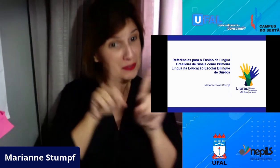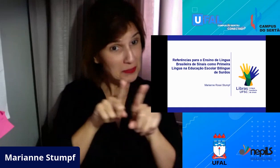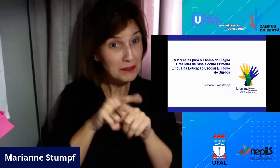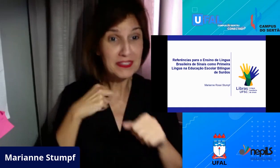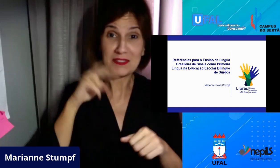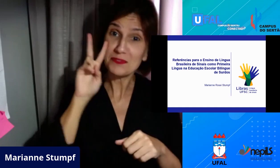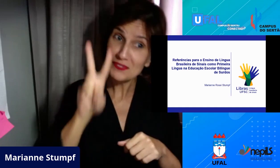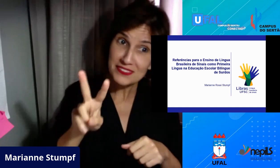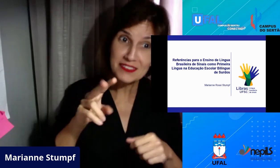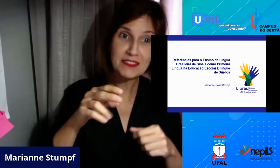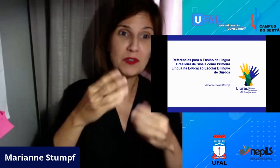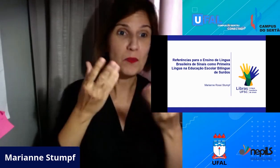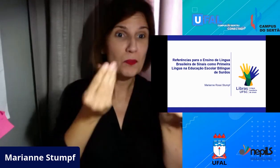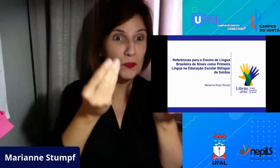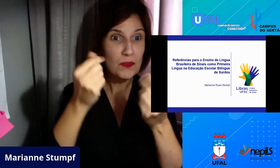né?